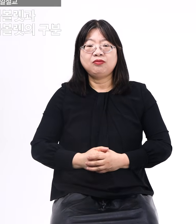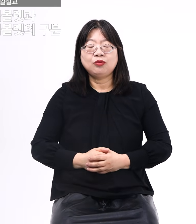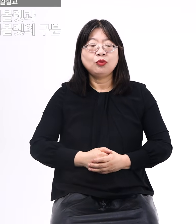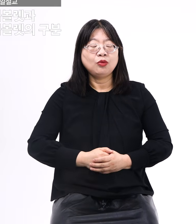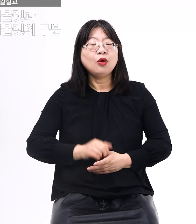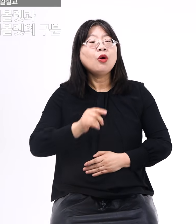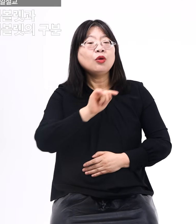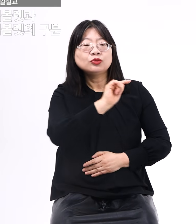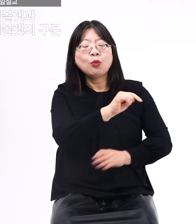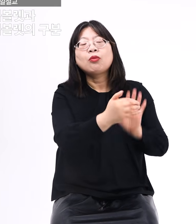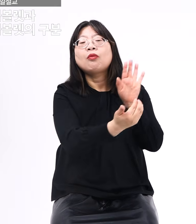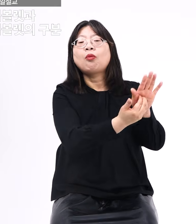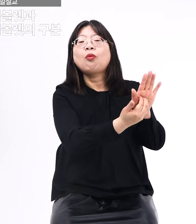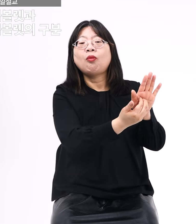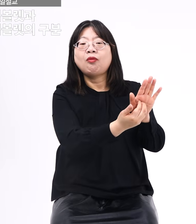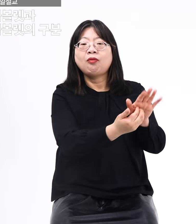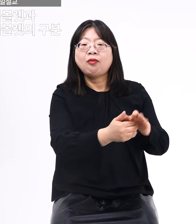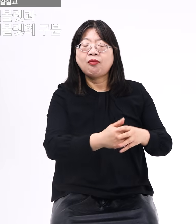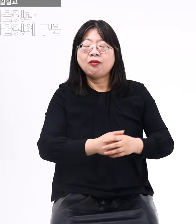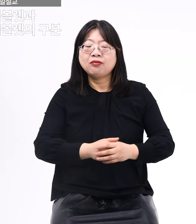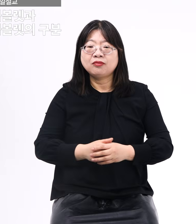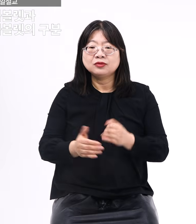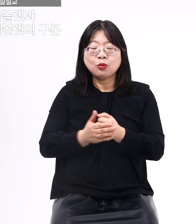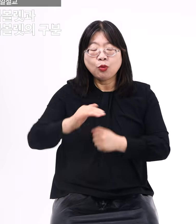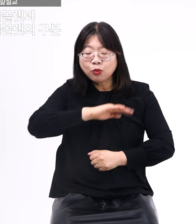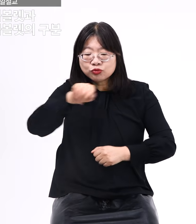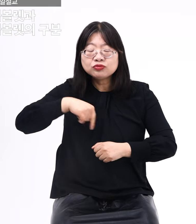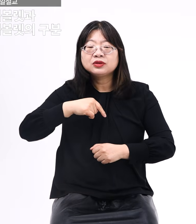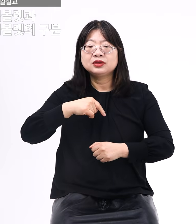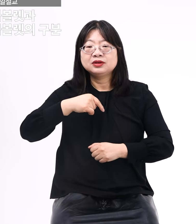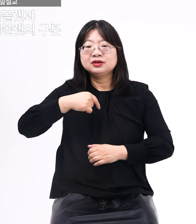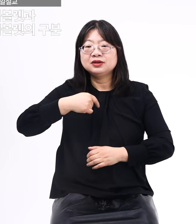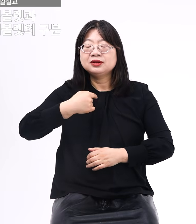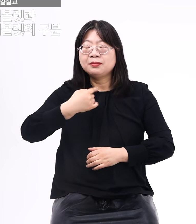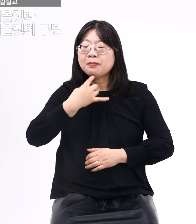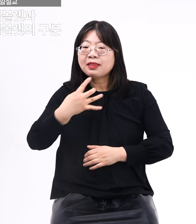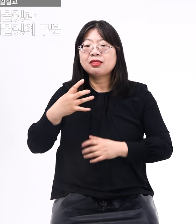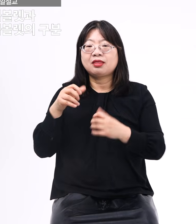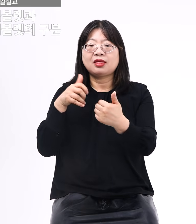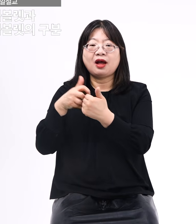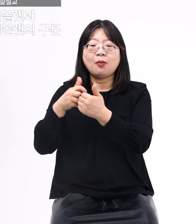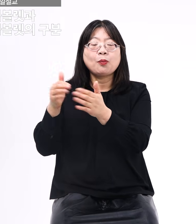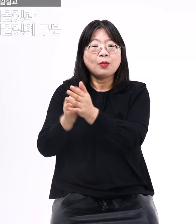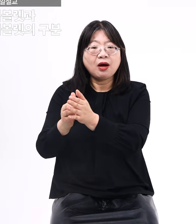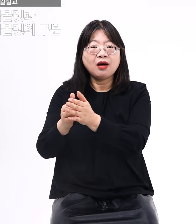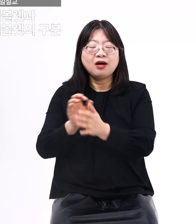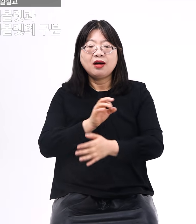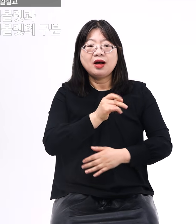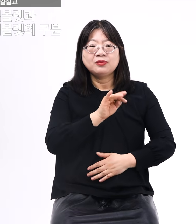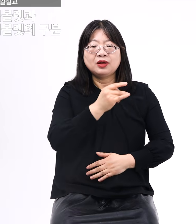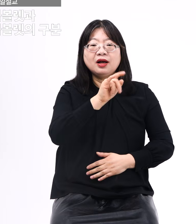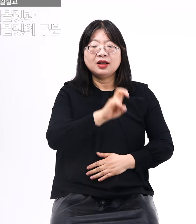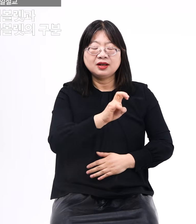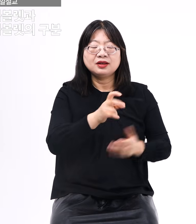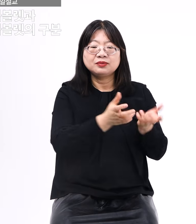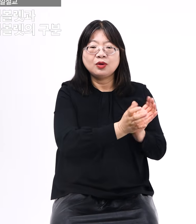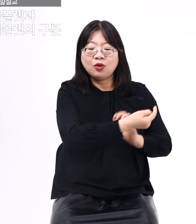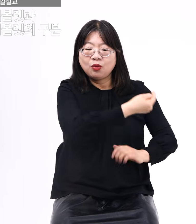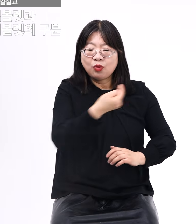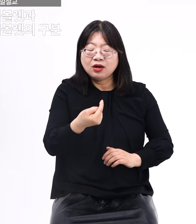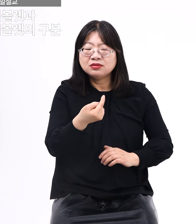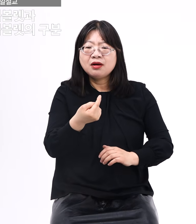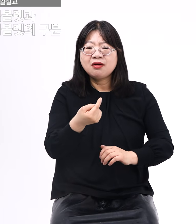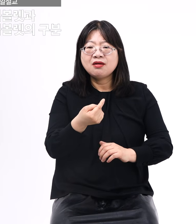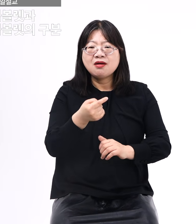너희가 안 왔지 않냐? 그래서 왜 우리끼리 싸웠다. 근데 지금 에브라임 지파는 와서 시비의